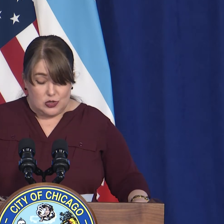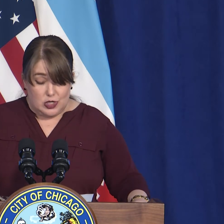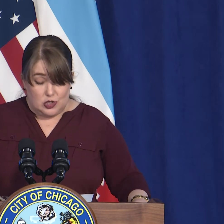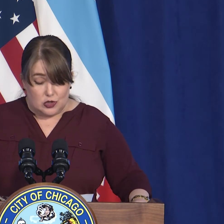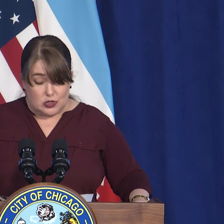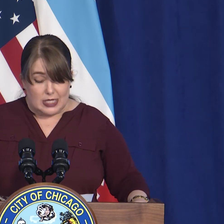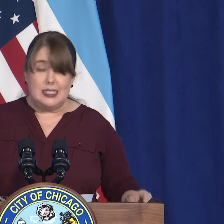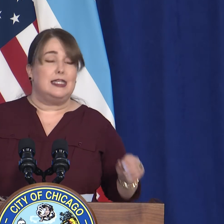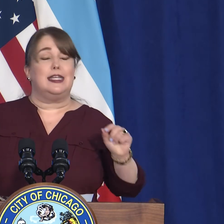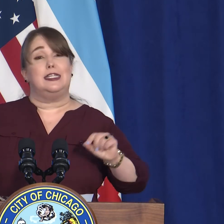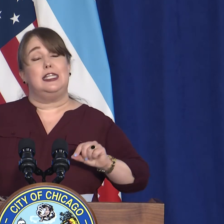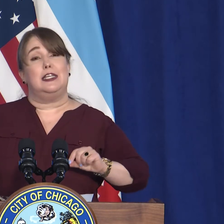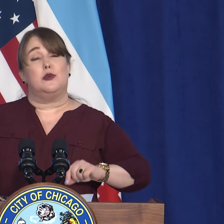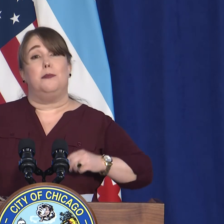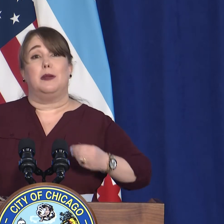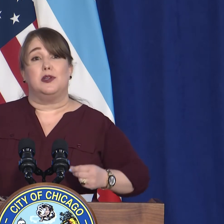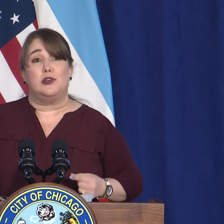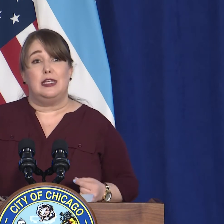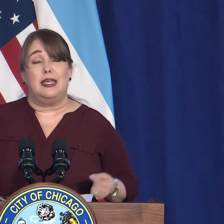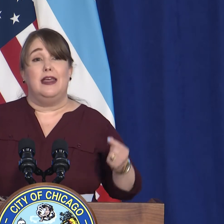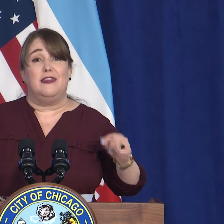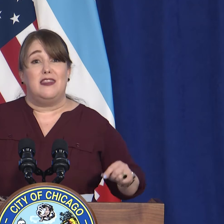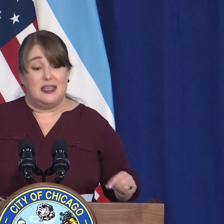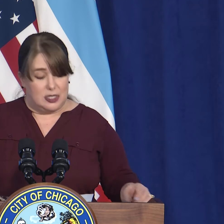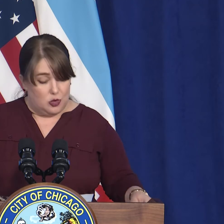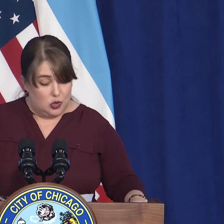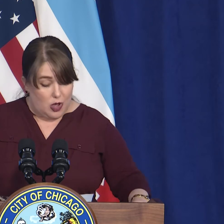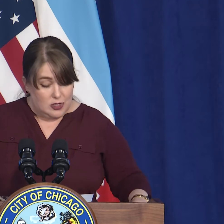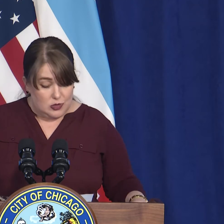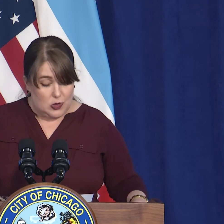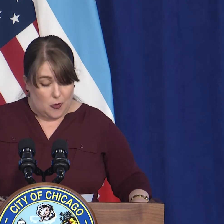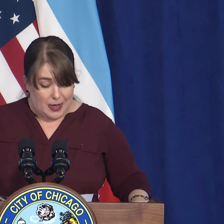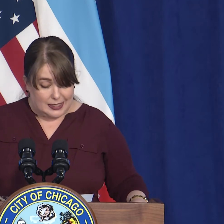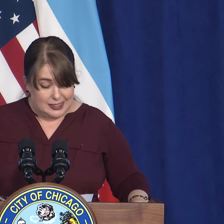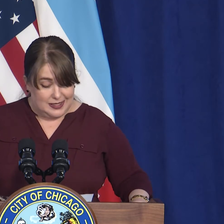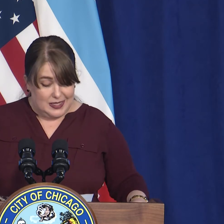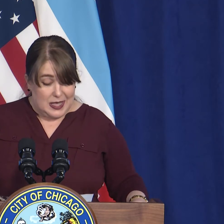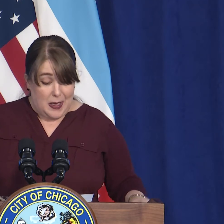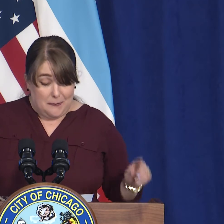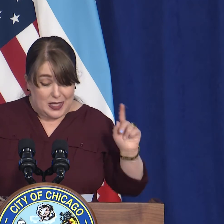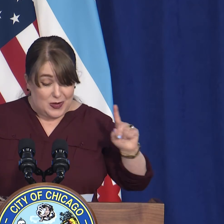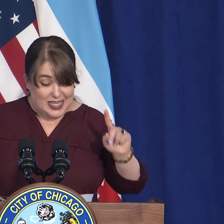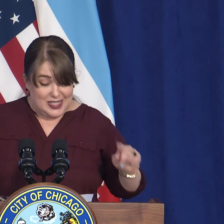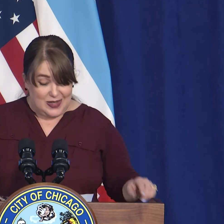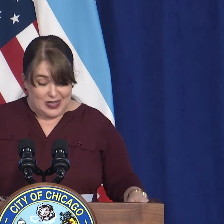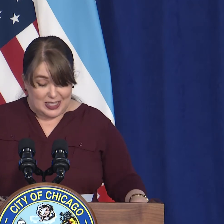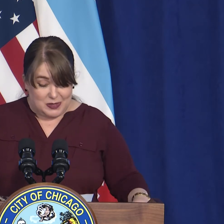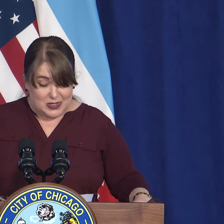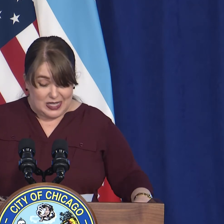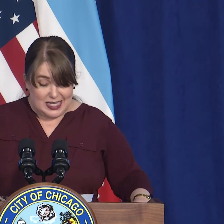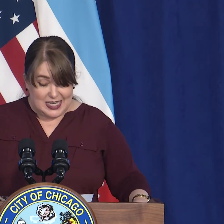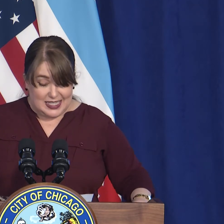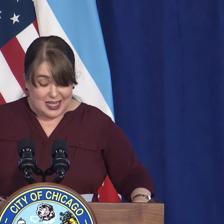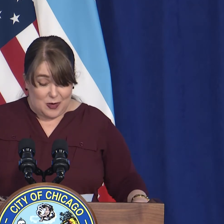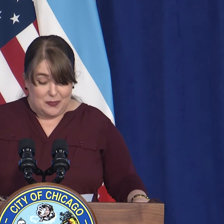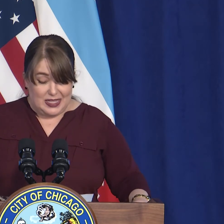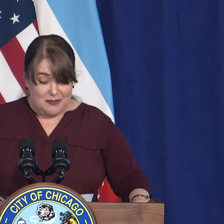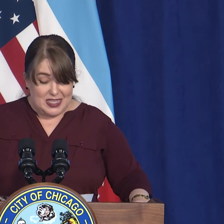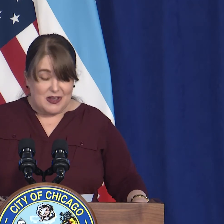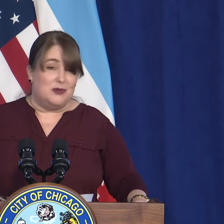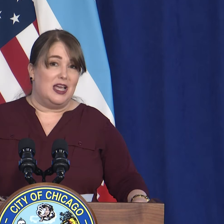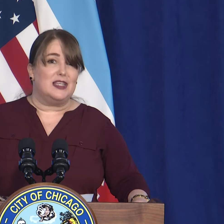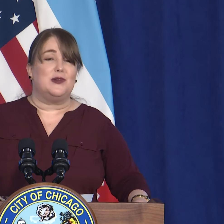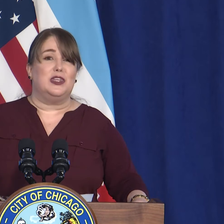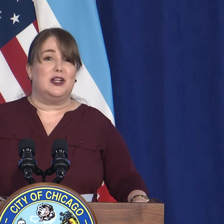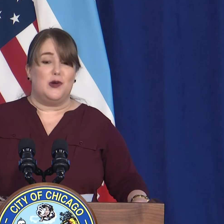de Johnson & Johnson. Así que estas citas son para personas de 18 años o más. Pero atención, las personas que ya están